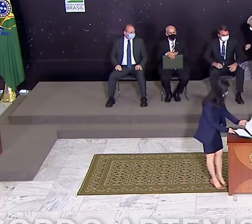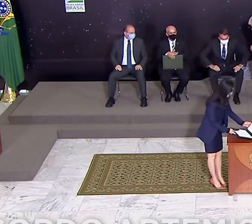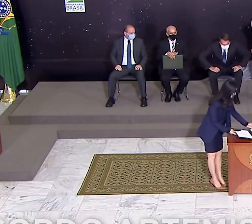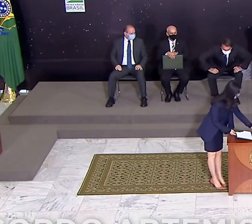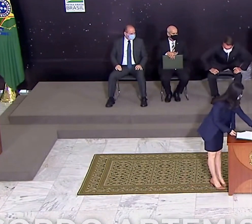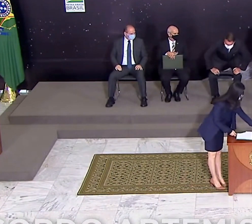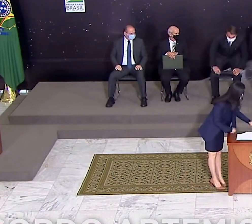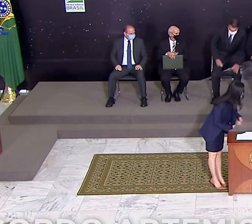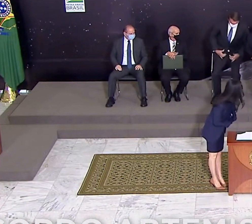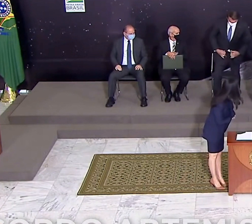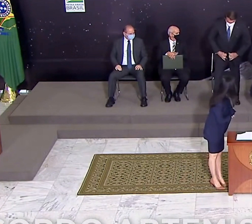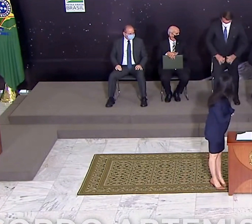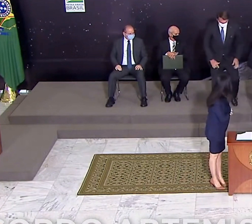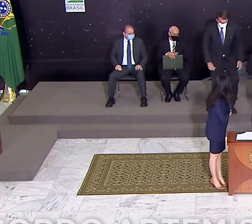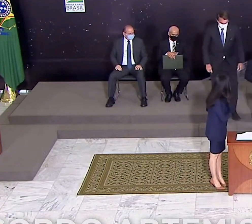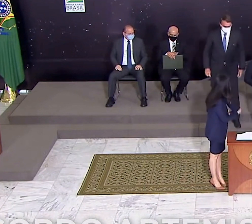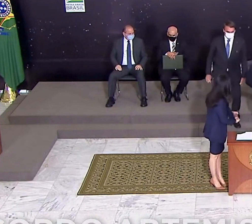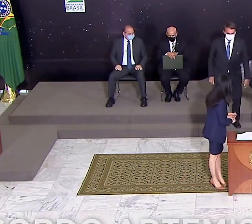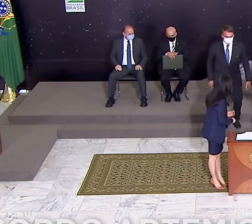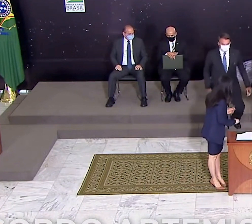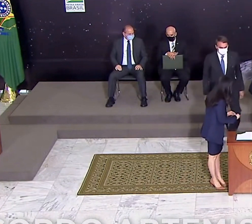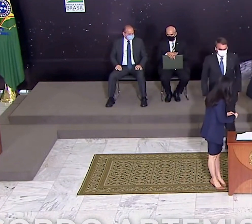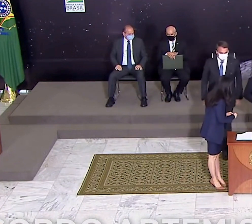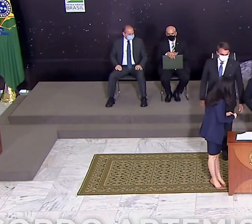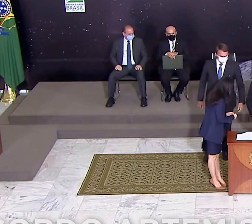o Acordo Artemis.